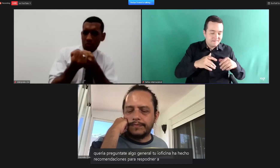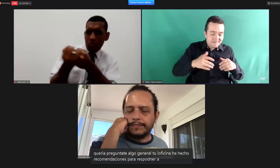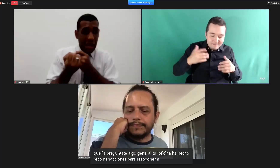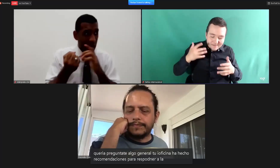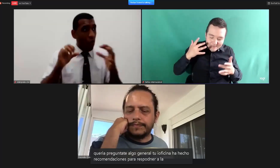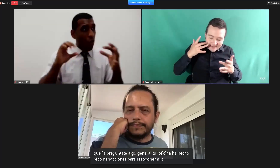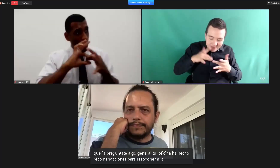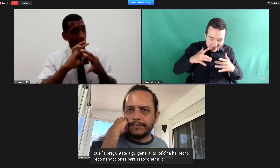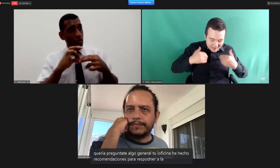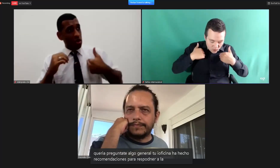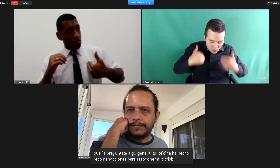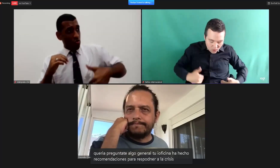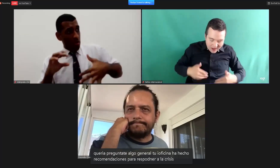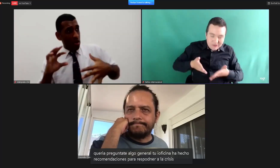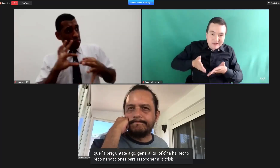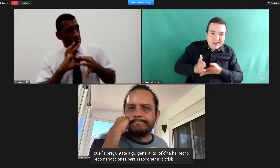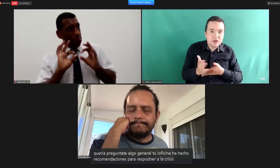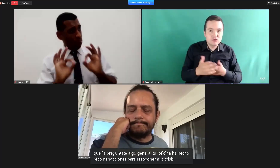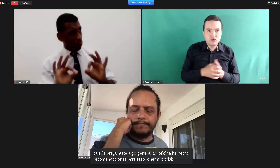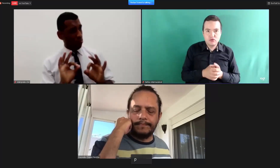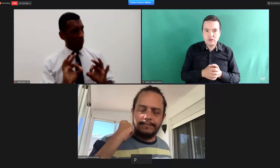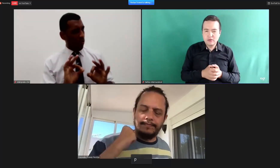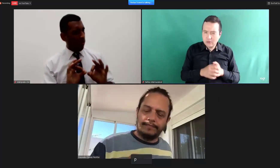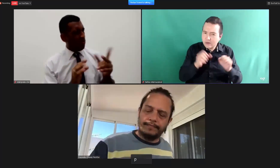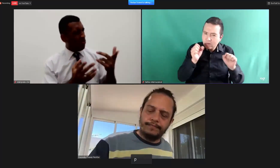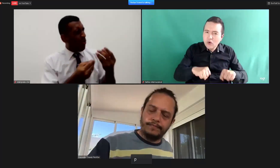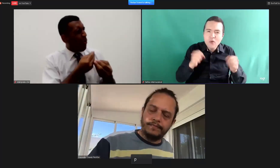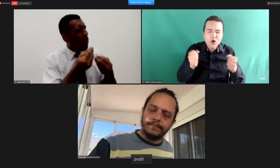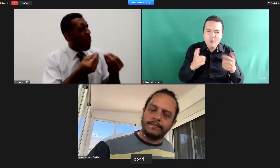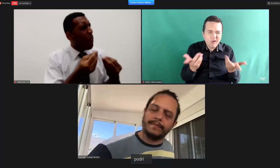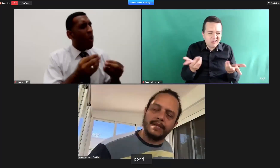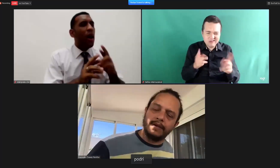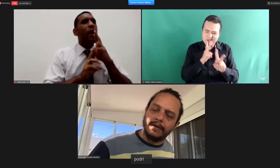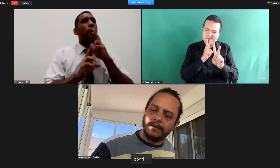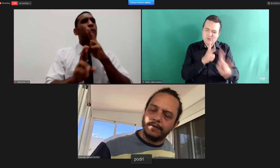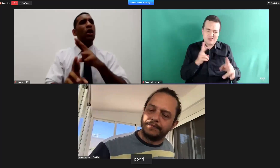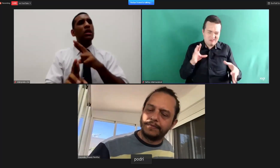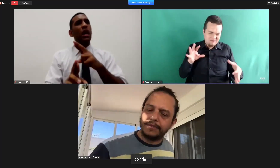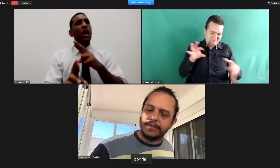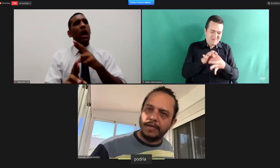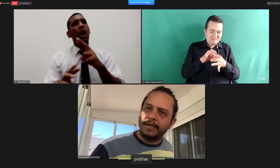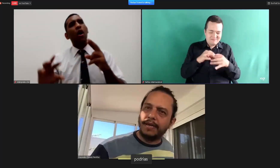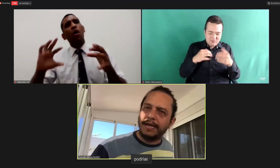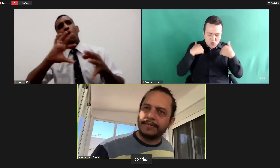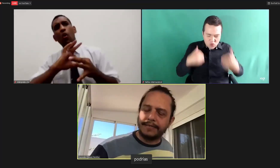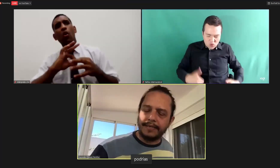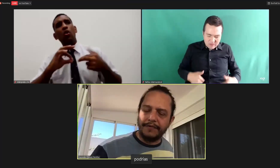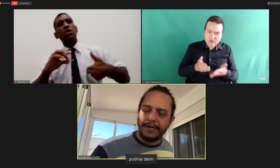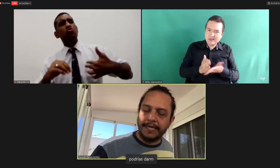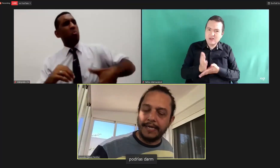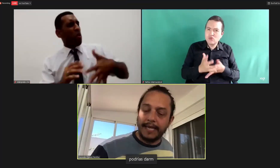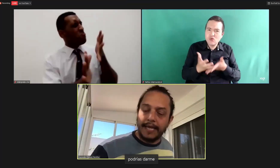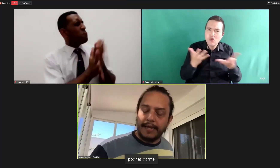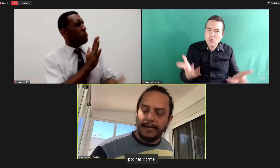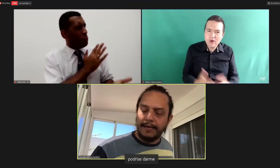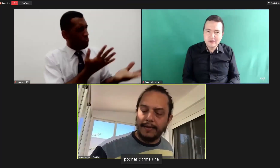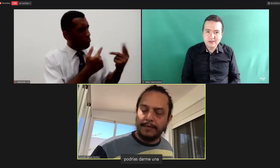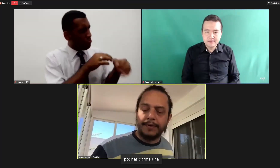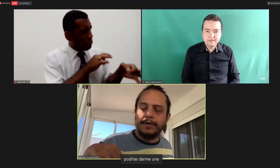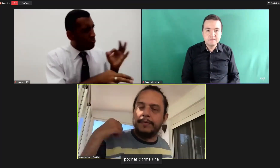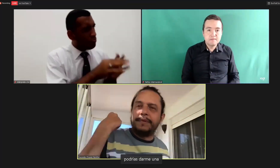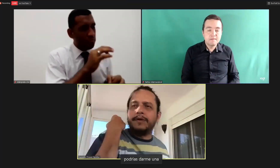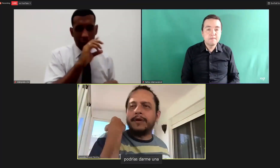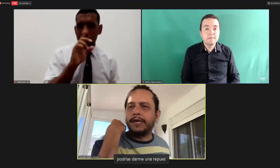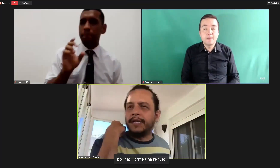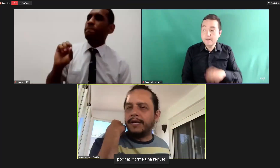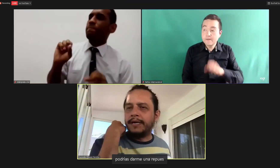elementos clave de en qué consiste una respuesta basada en derechos humanos? Muchas gracias. Sí, gracias, Estefan.